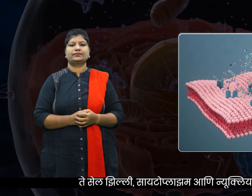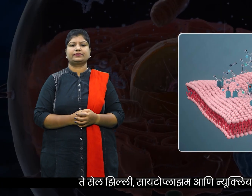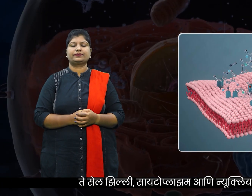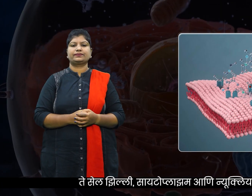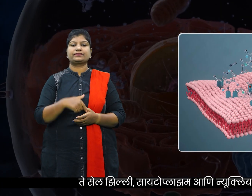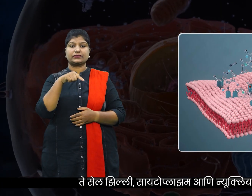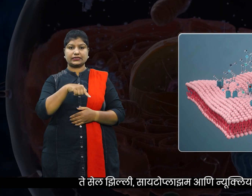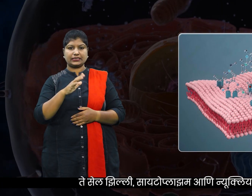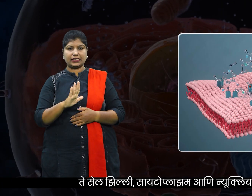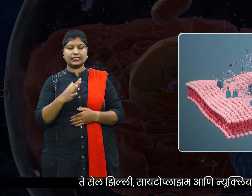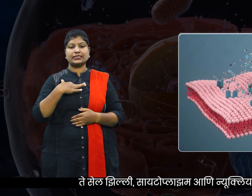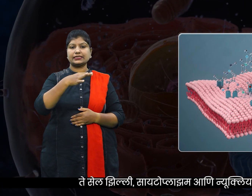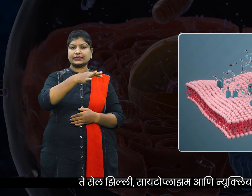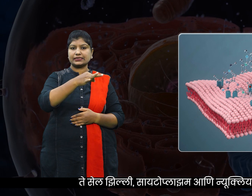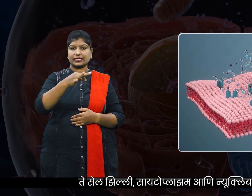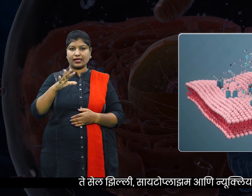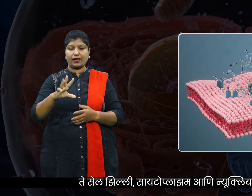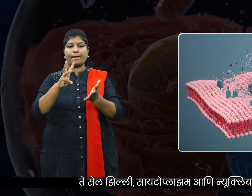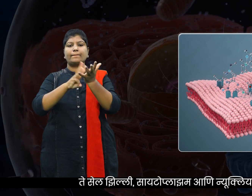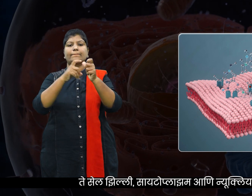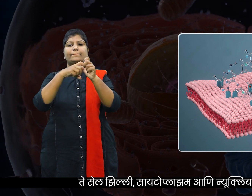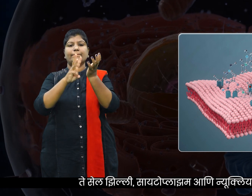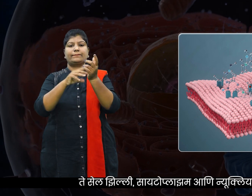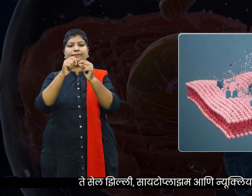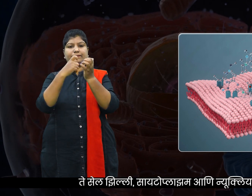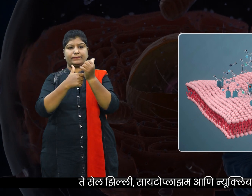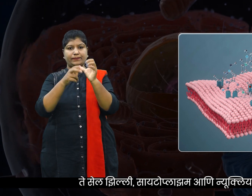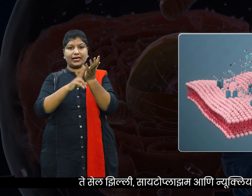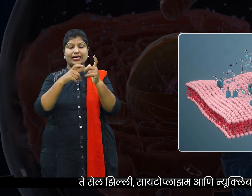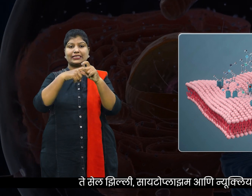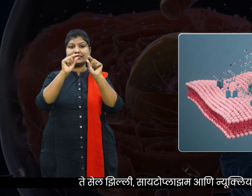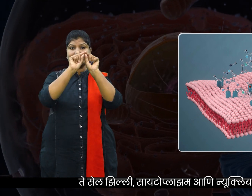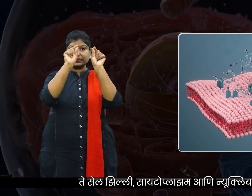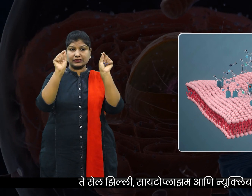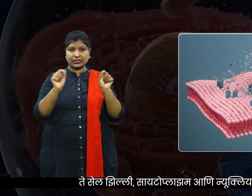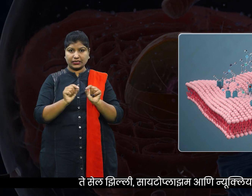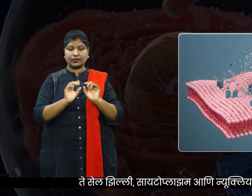ते सेल झिल्ली, सायटोप्लाझ्म आणि न्यूक्लियस आहेत.